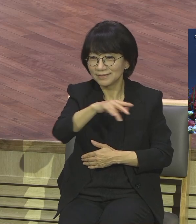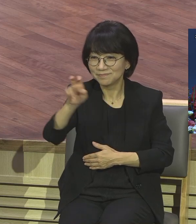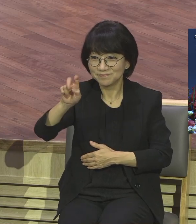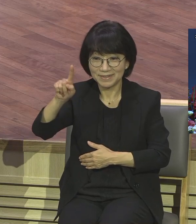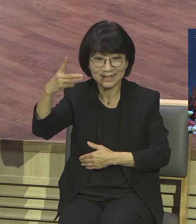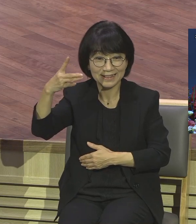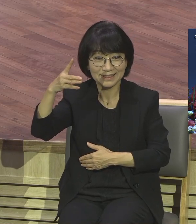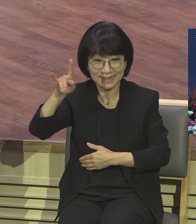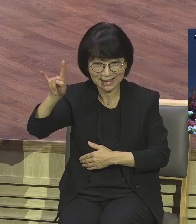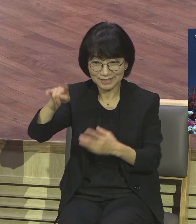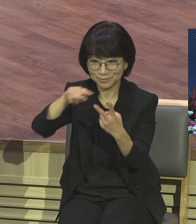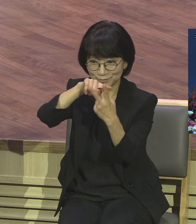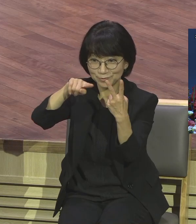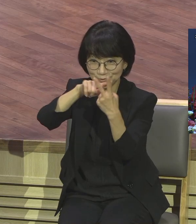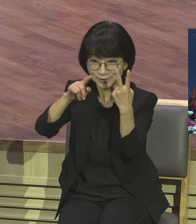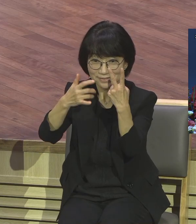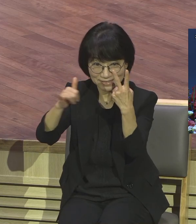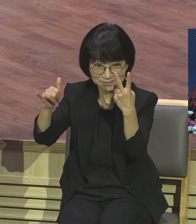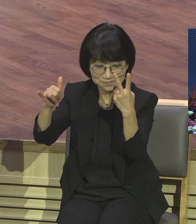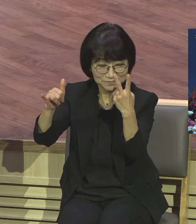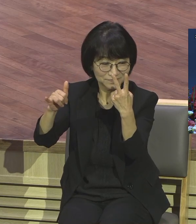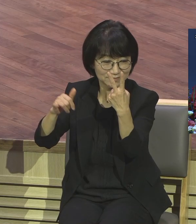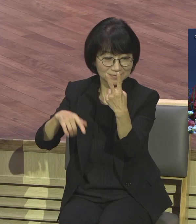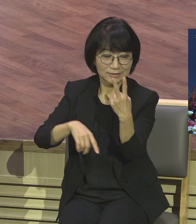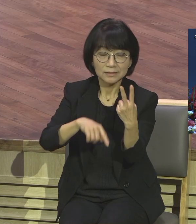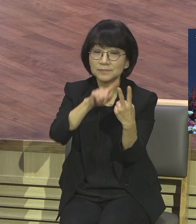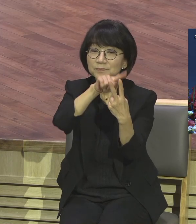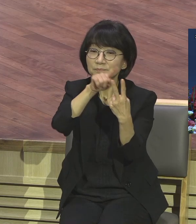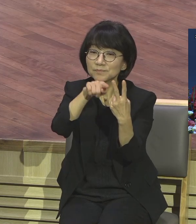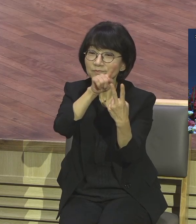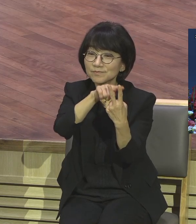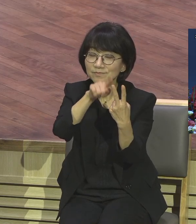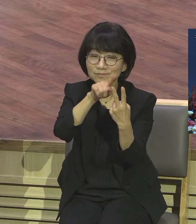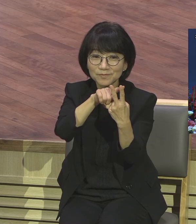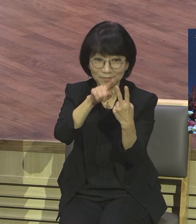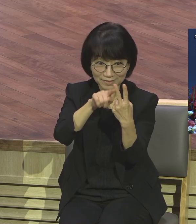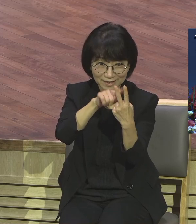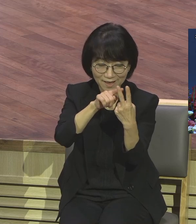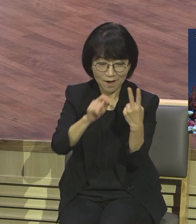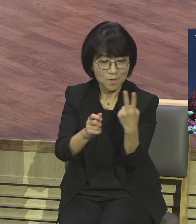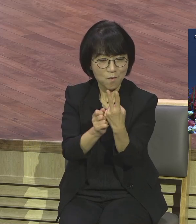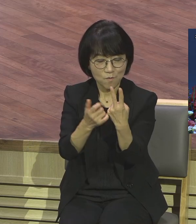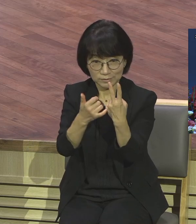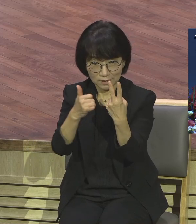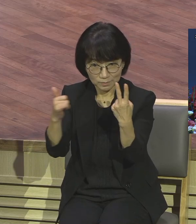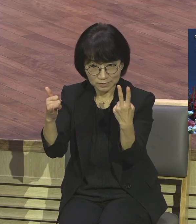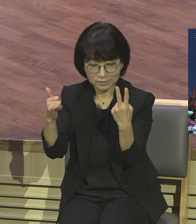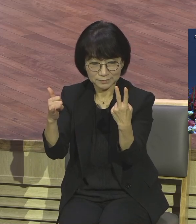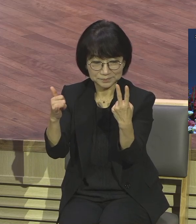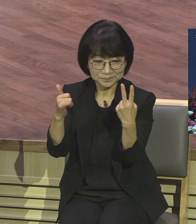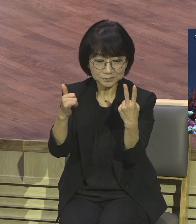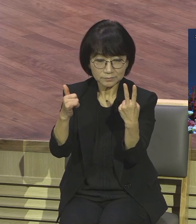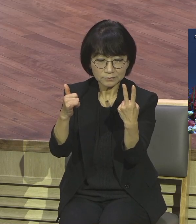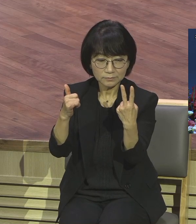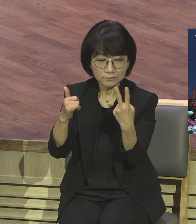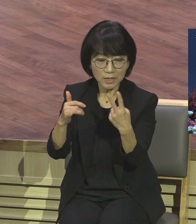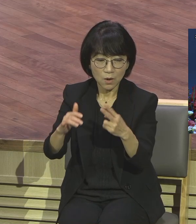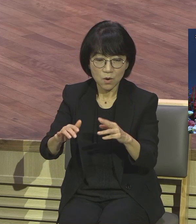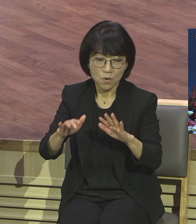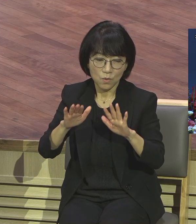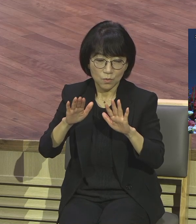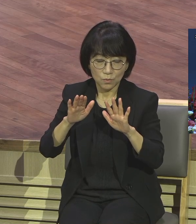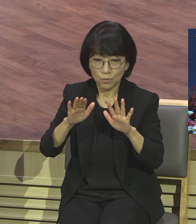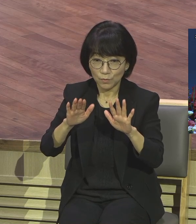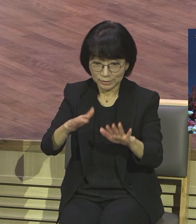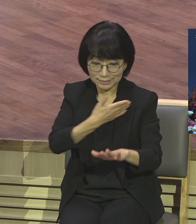마태는 예수님의 다른 제자들에 비해서 인생 전환점이 보다 명확하고 극적으로 드러납니다.